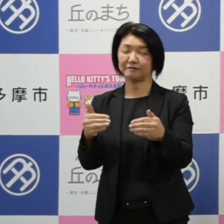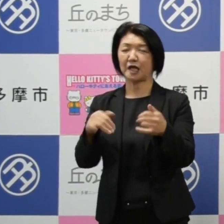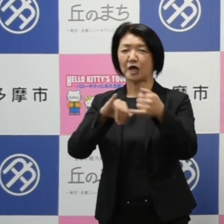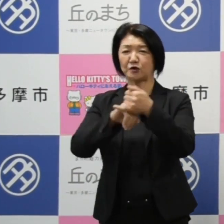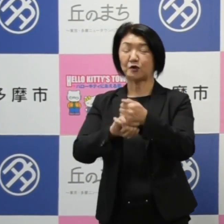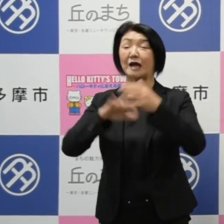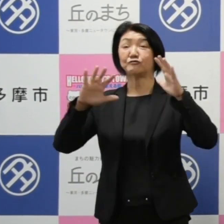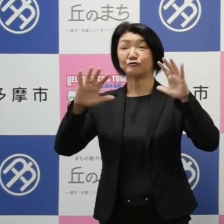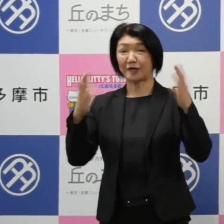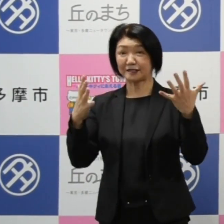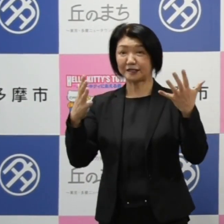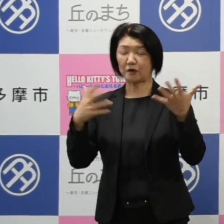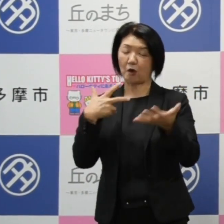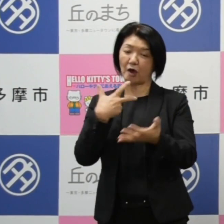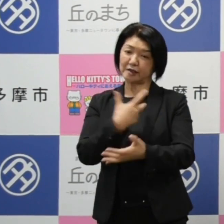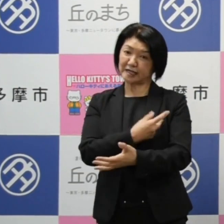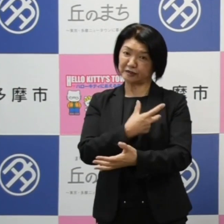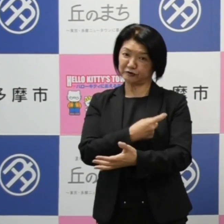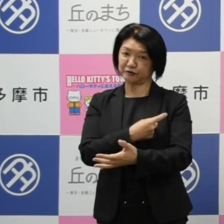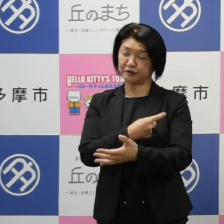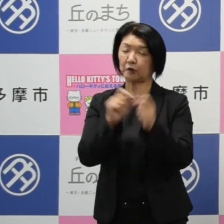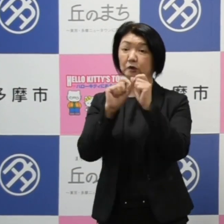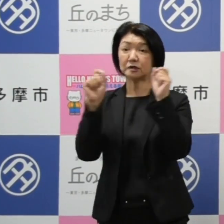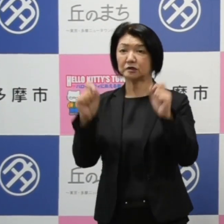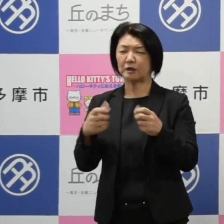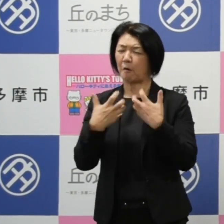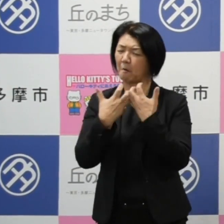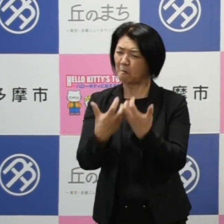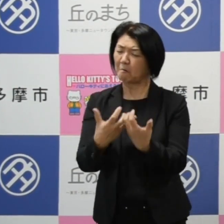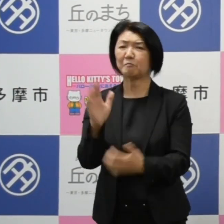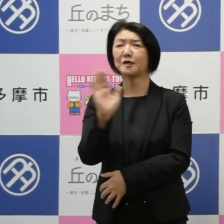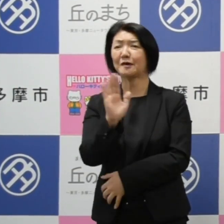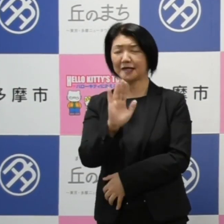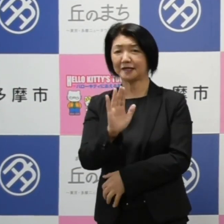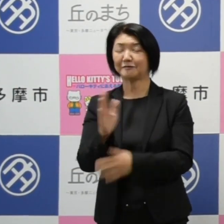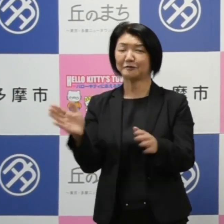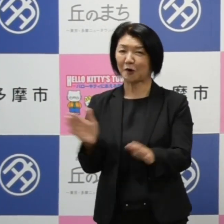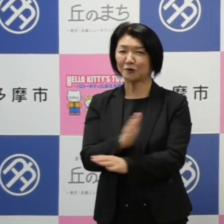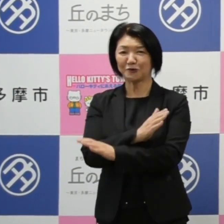予約なしのワクチン接種の枠も余裕のある状況です。